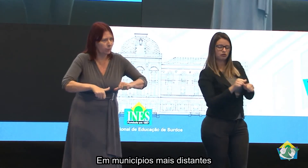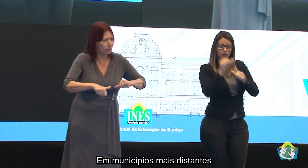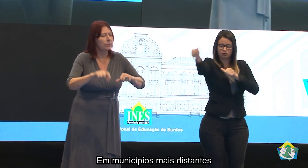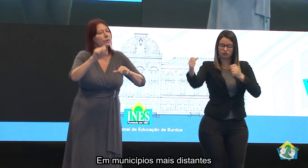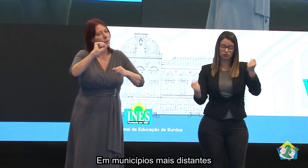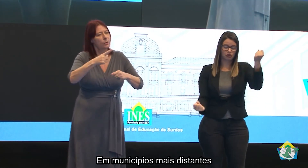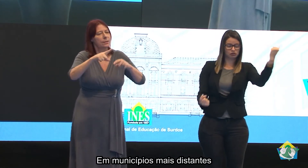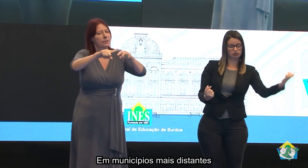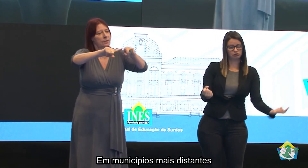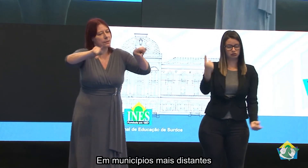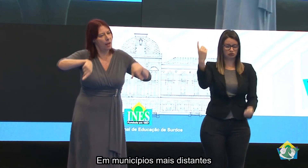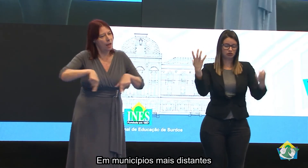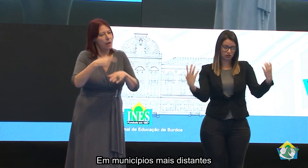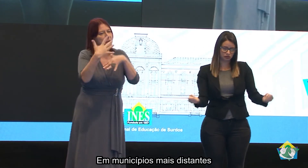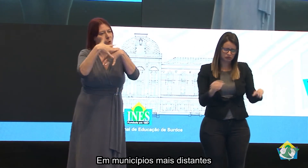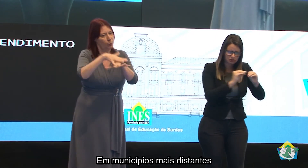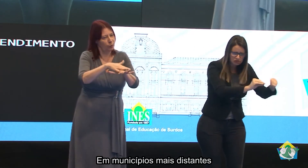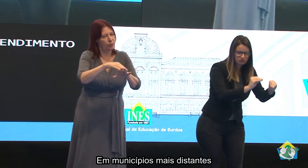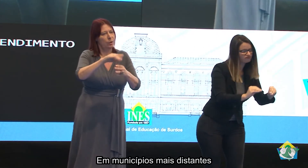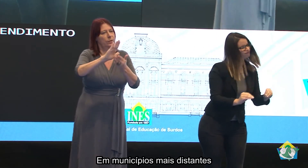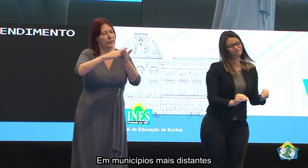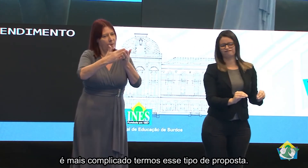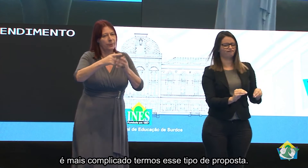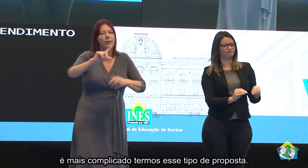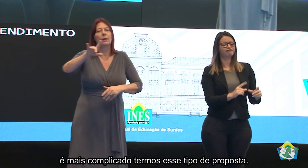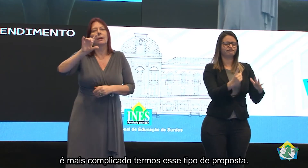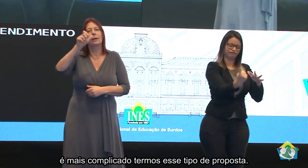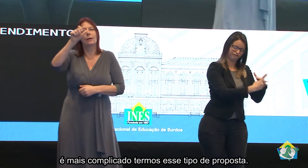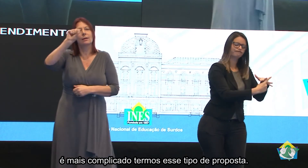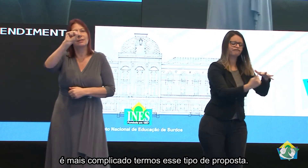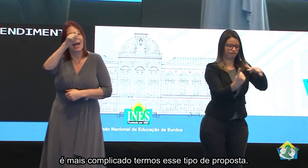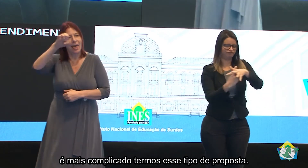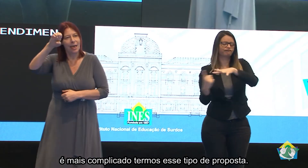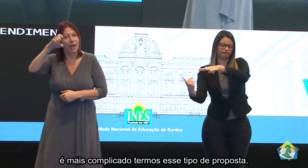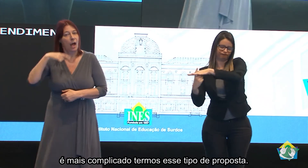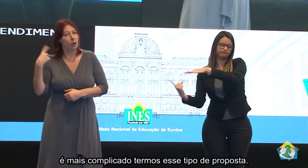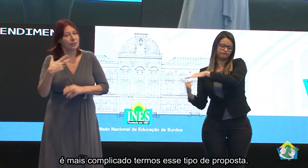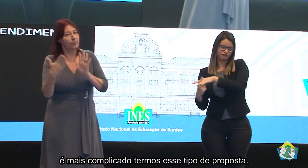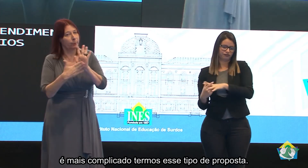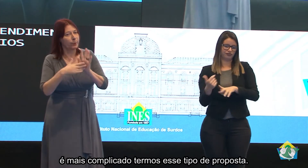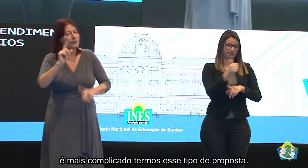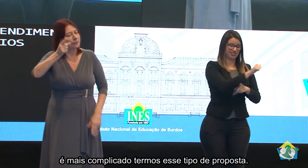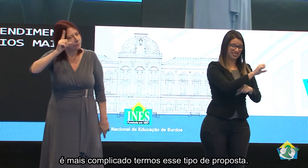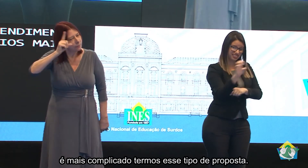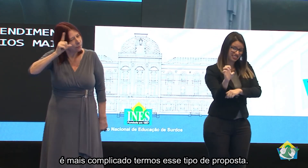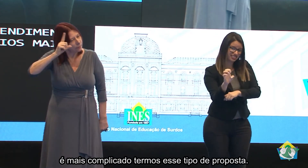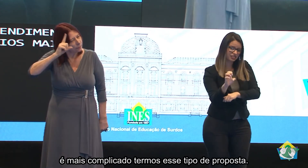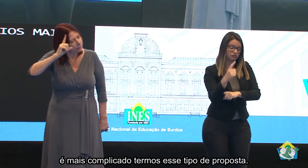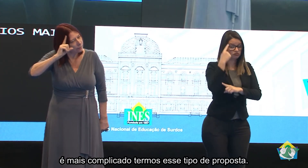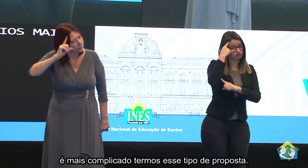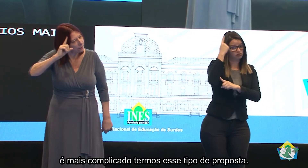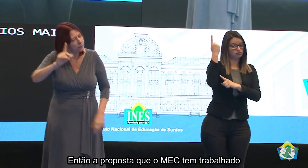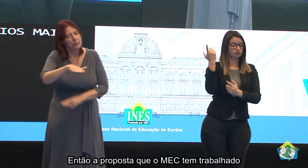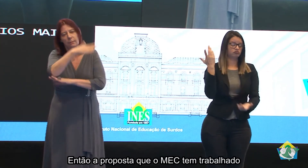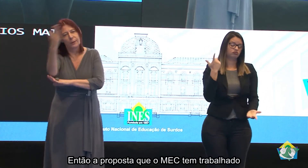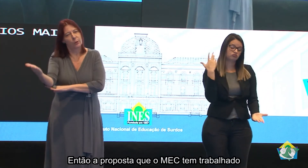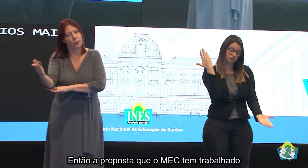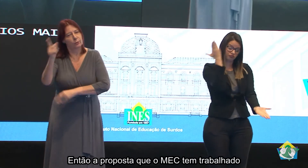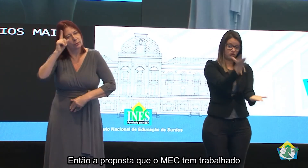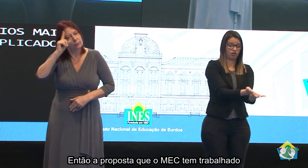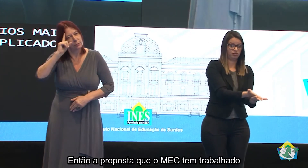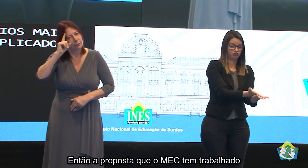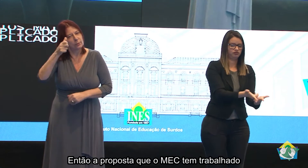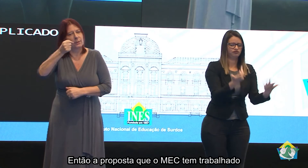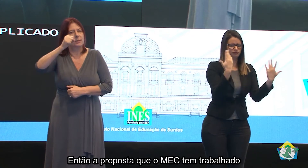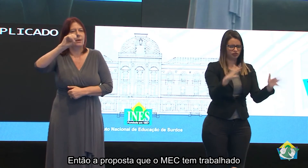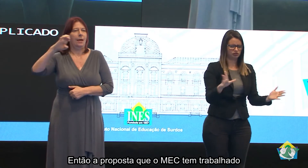Em municípios mais distantes é mais complicado termos esse tipo de proposta. Então a